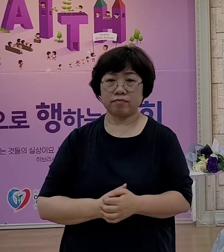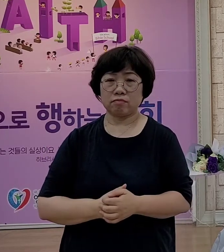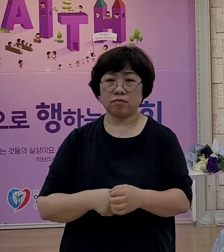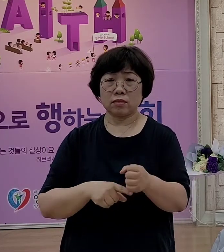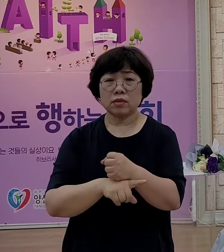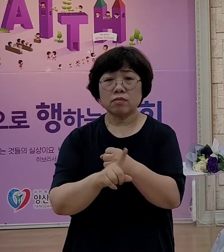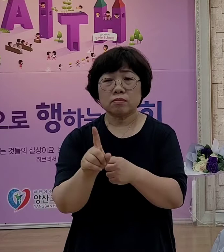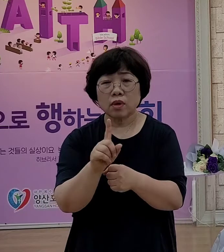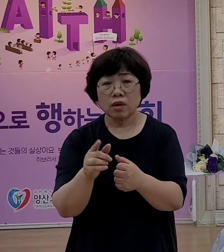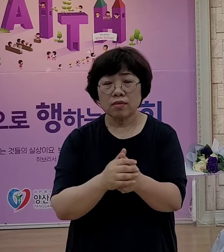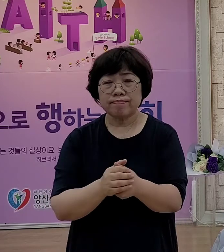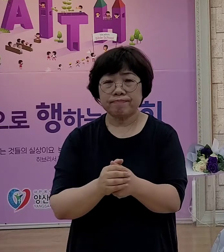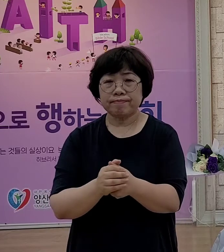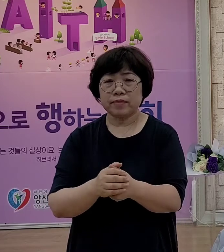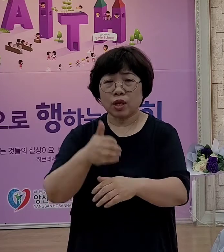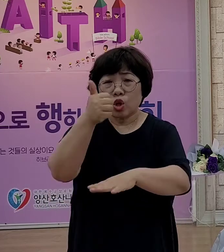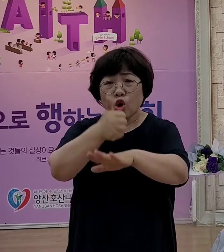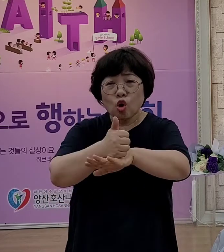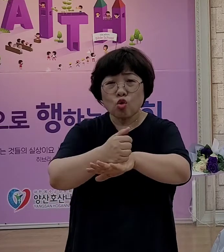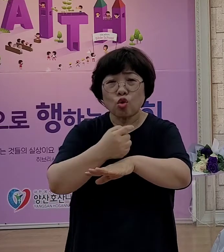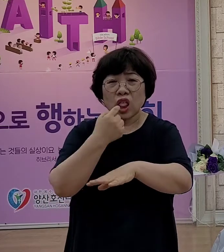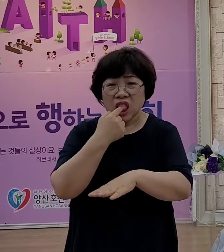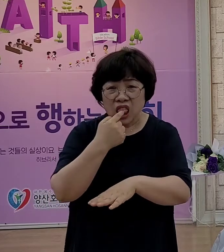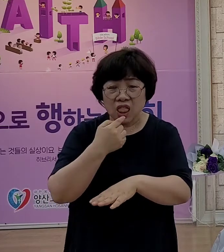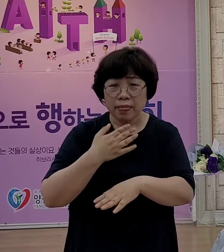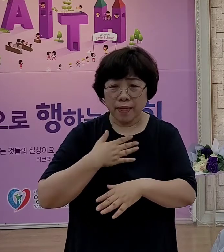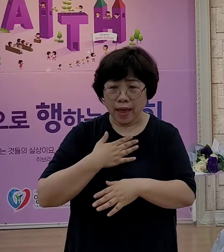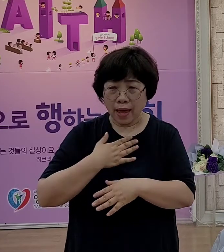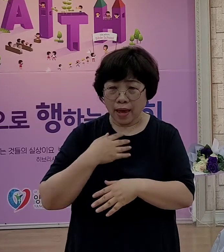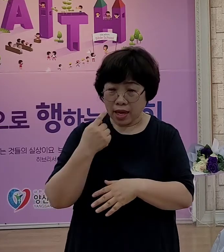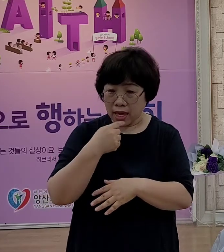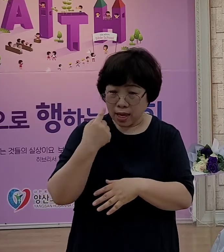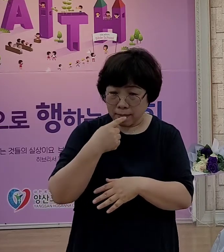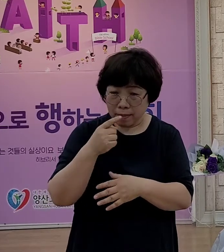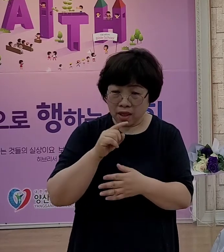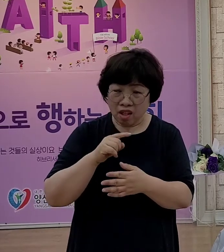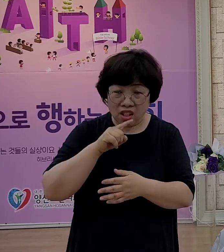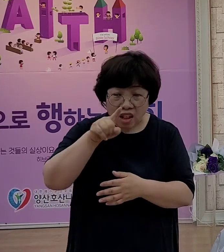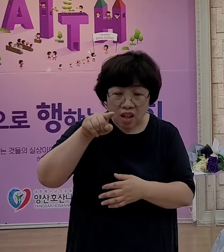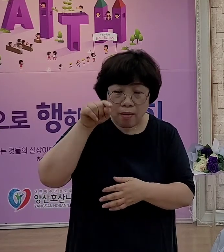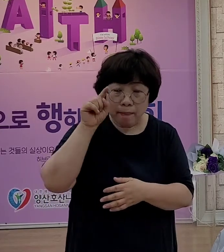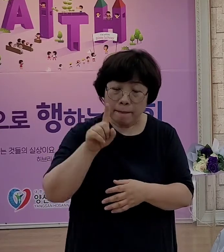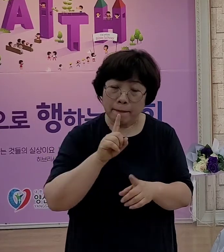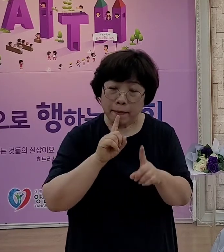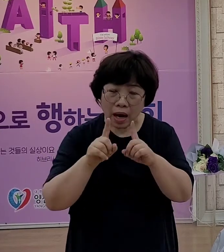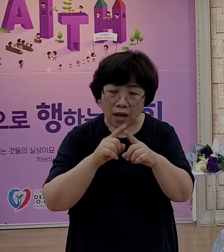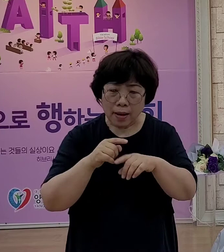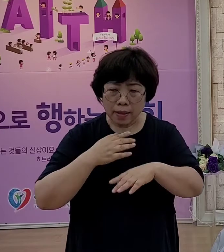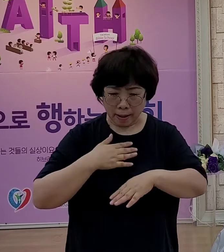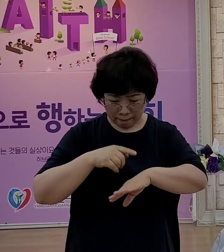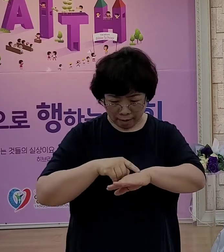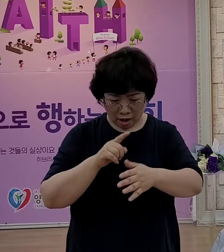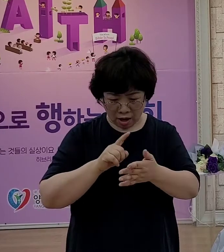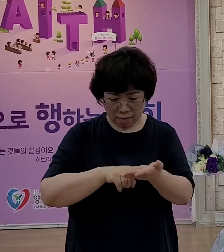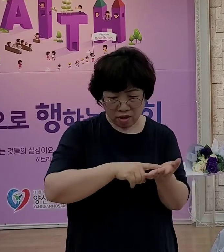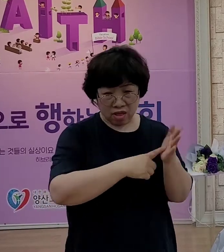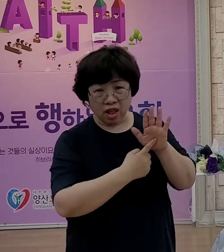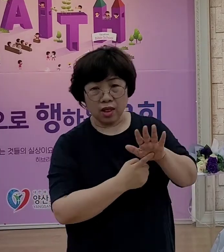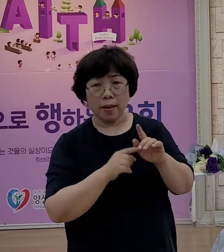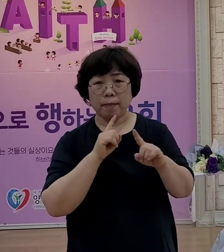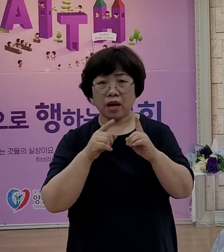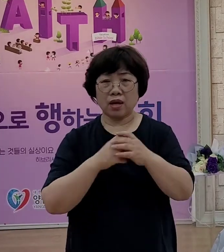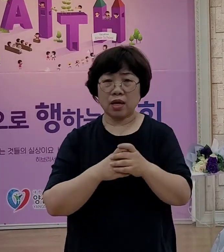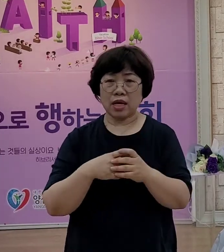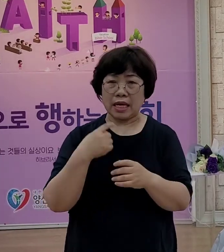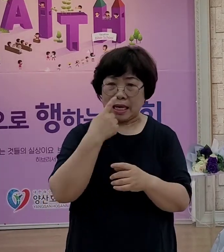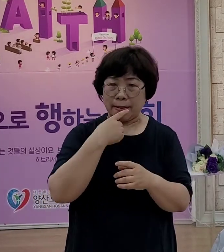무슨 말입니까? 결국 이 혀는, 입에서 나오는 것들이 마음에서 나오는, 이게 입에서만